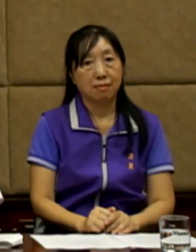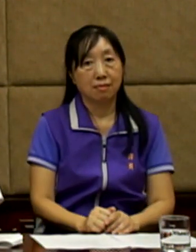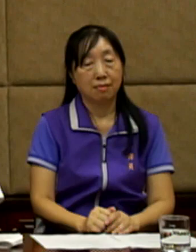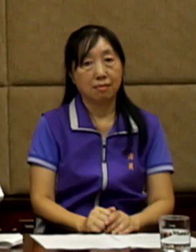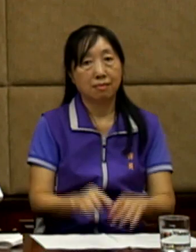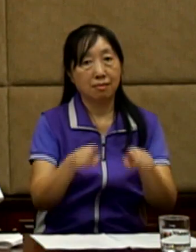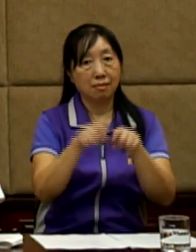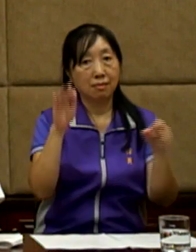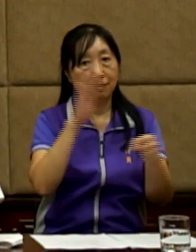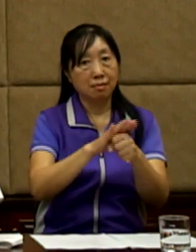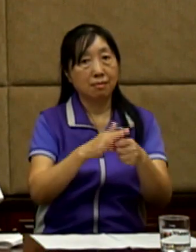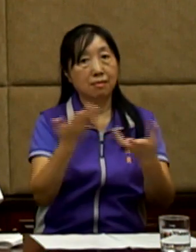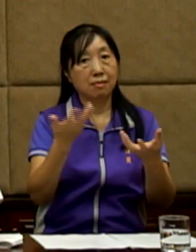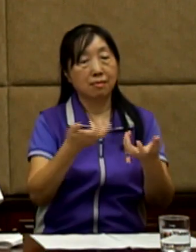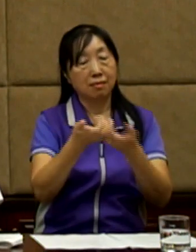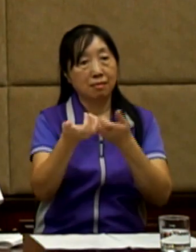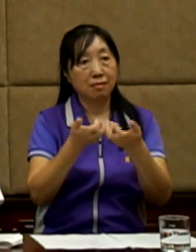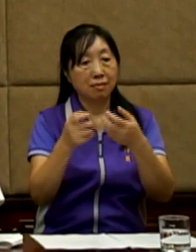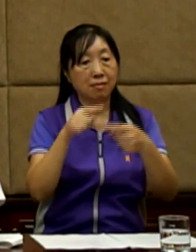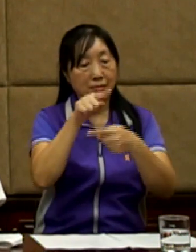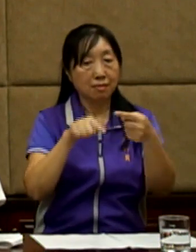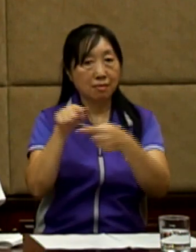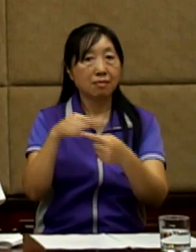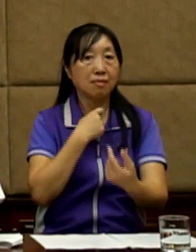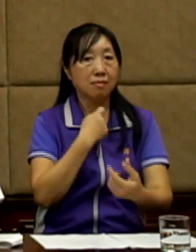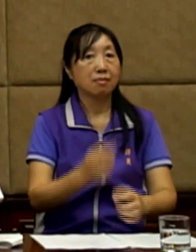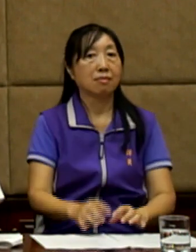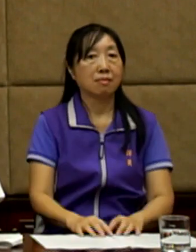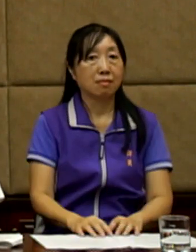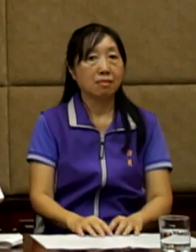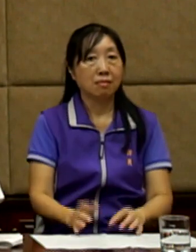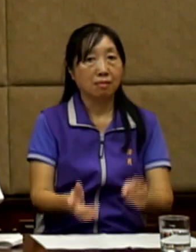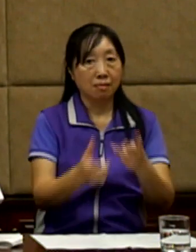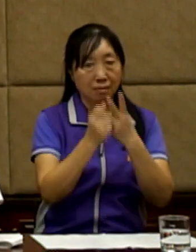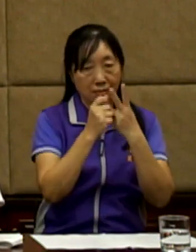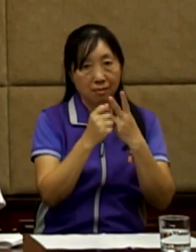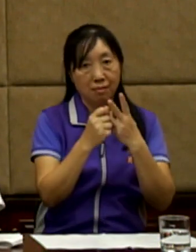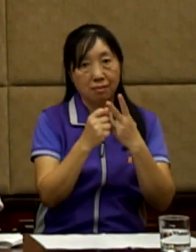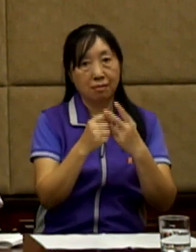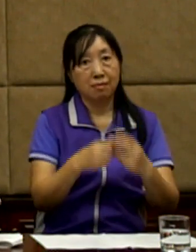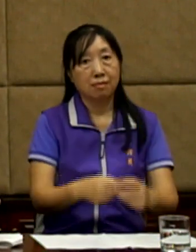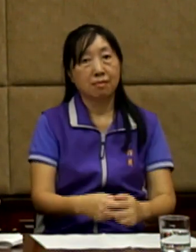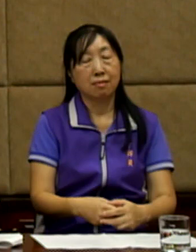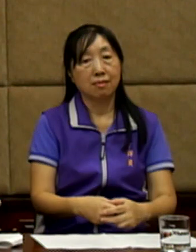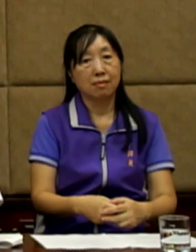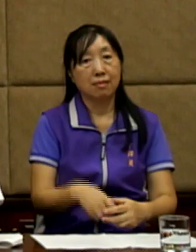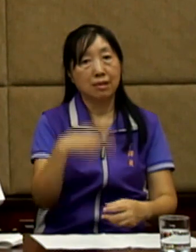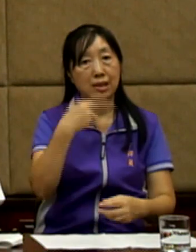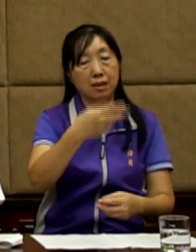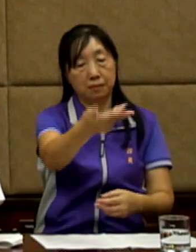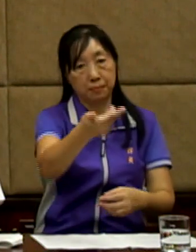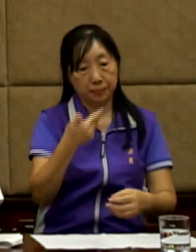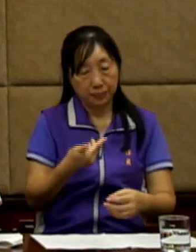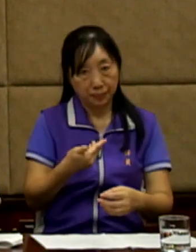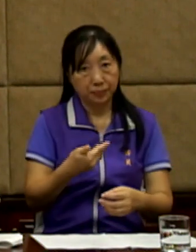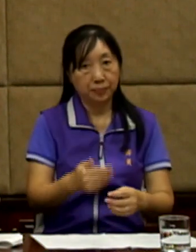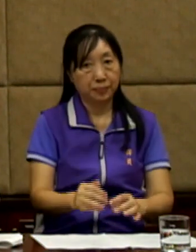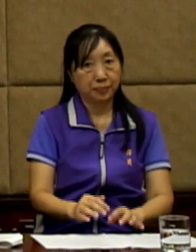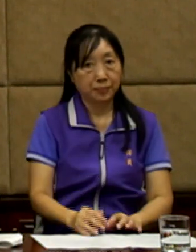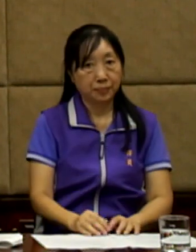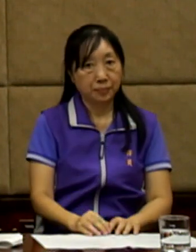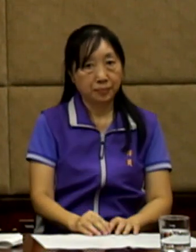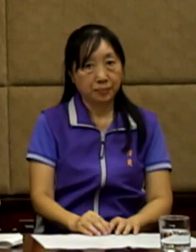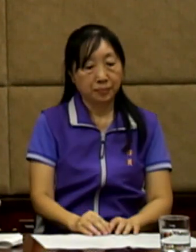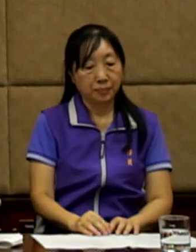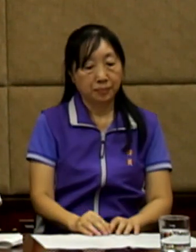偏普的分配力求均衡。第三个，也就是说，这个也是说他交回的那个